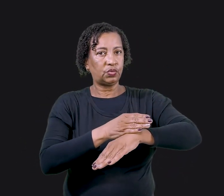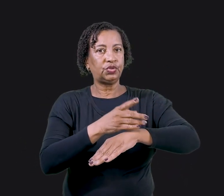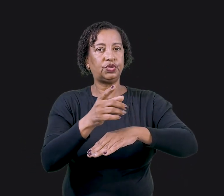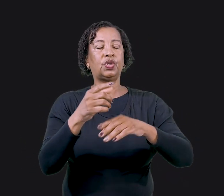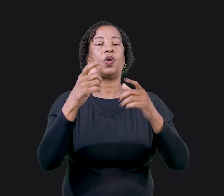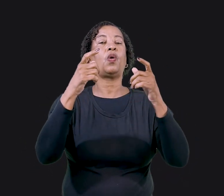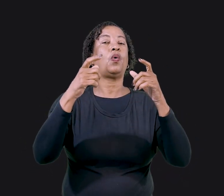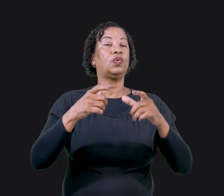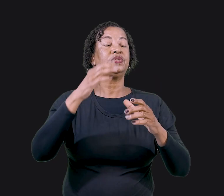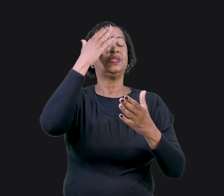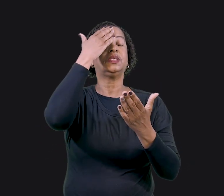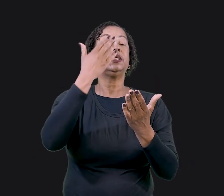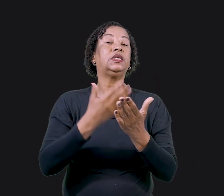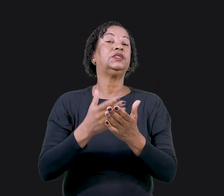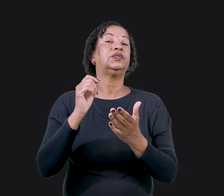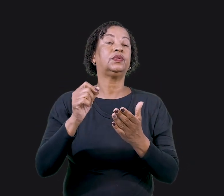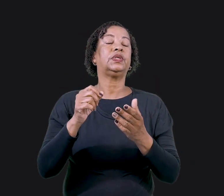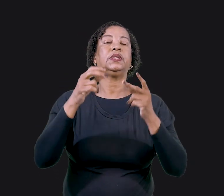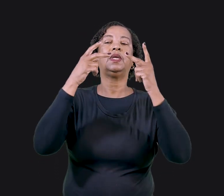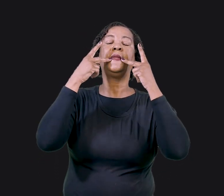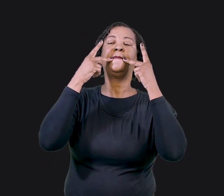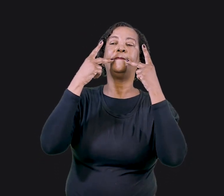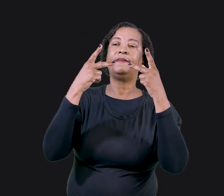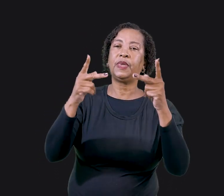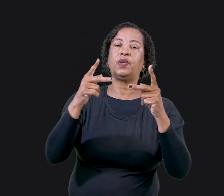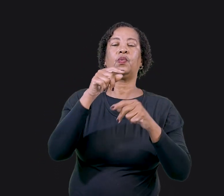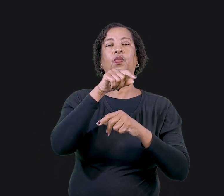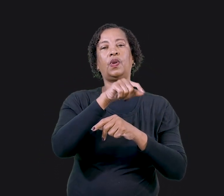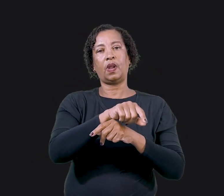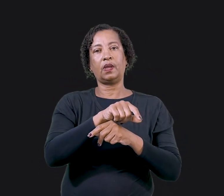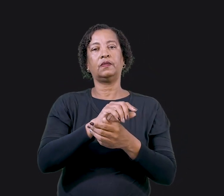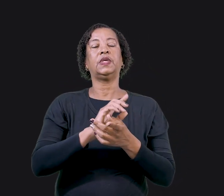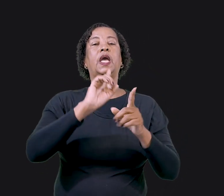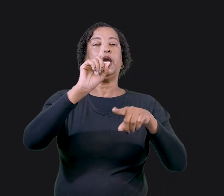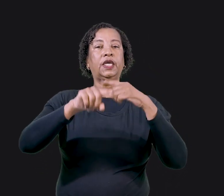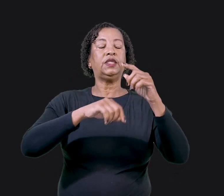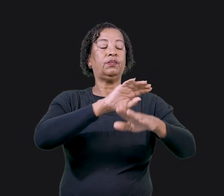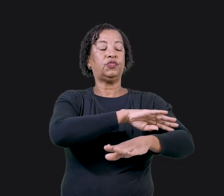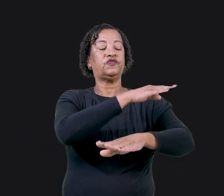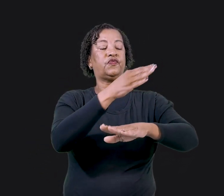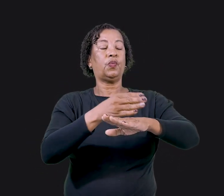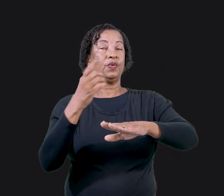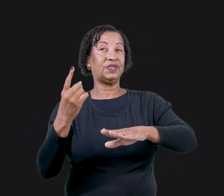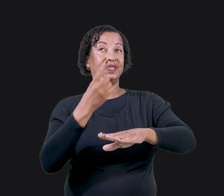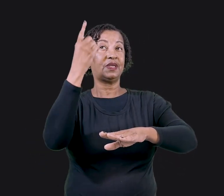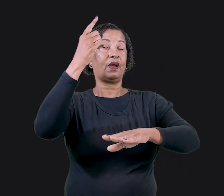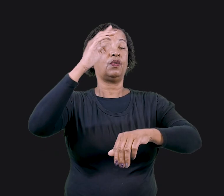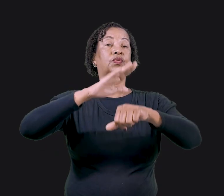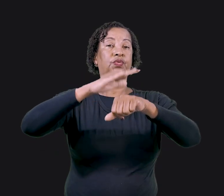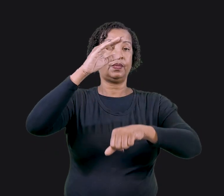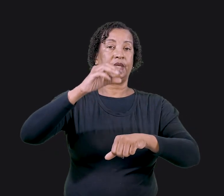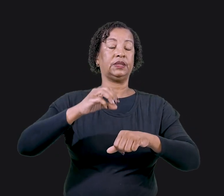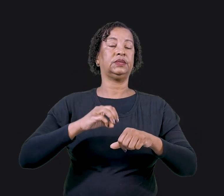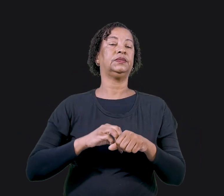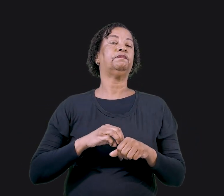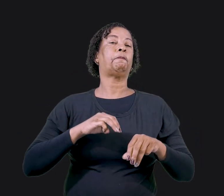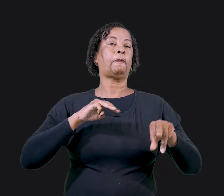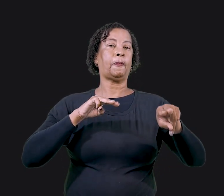onde acredita-se Jesus pregou seu sermão, e de lá ele foi para um monte mais alto. Em Marcos 3,13, conta-nos